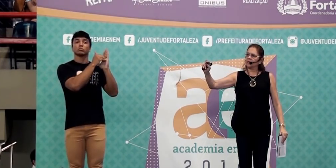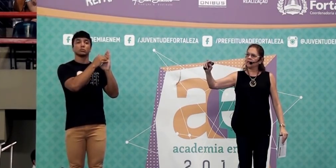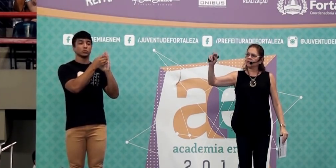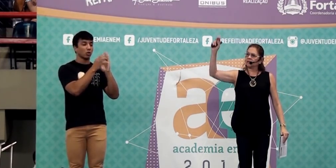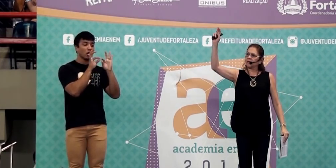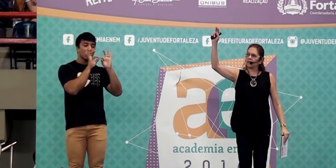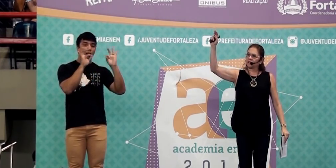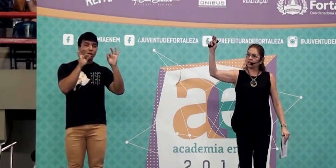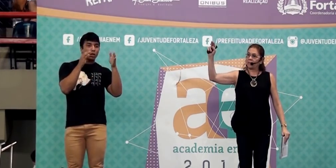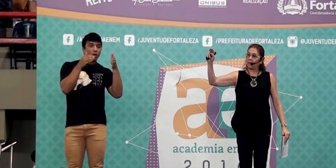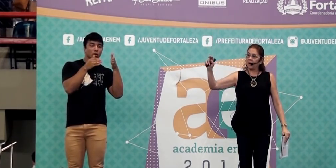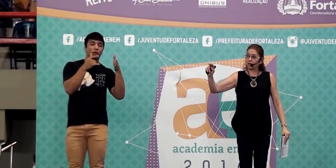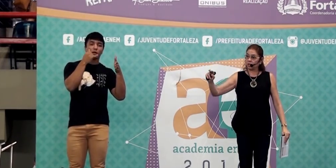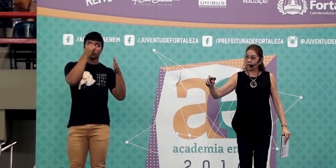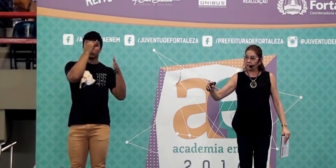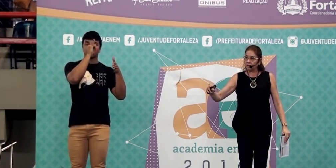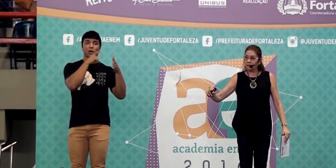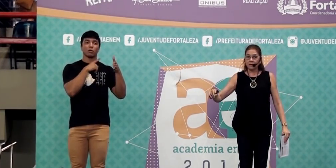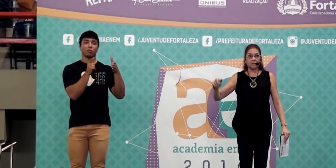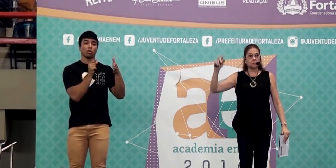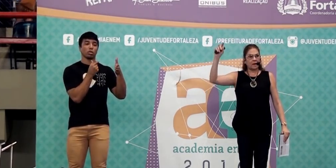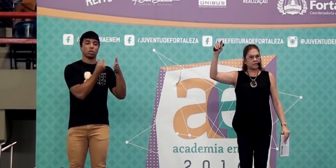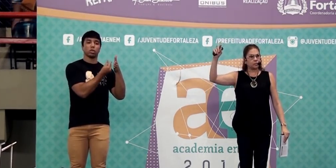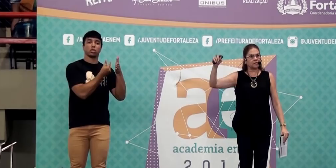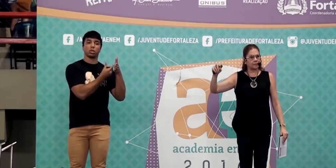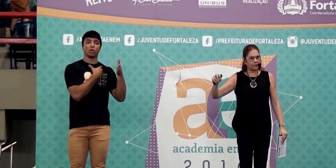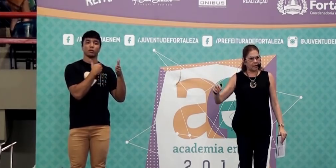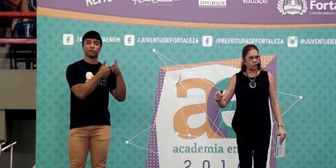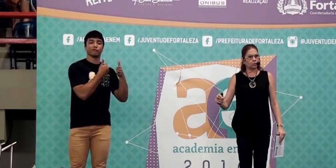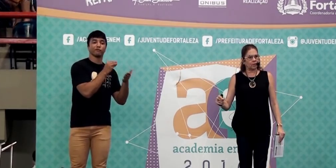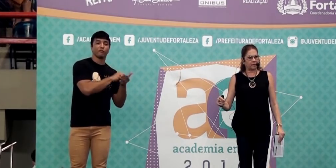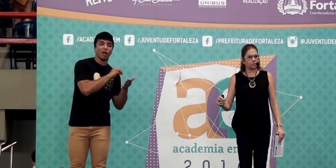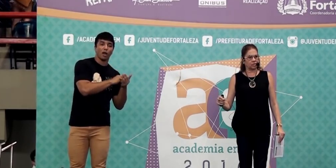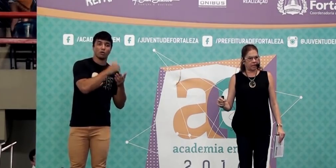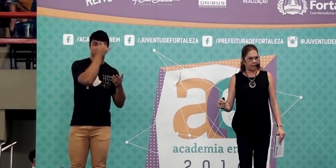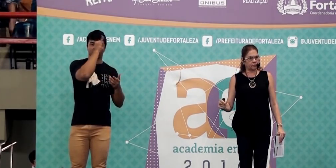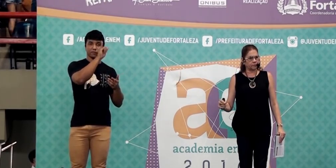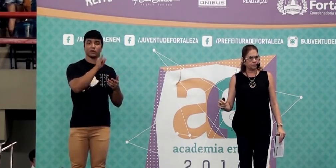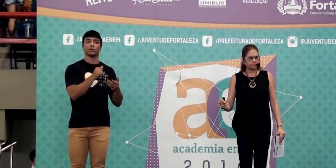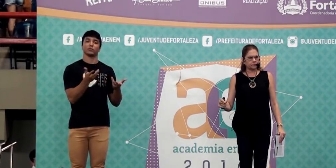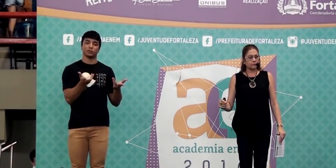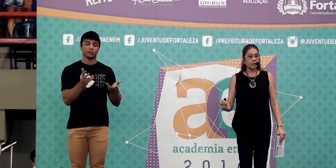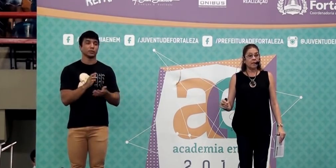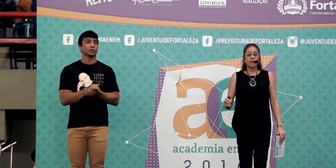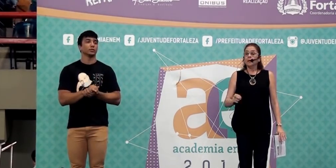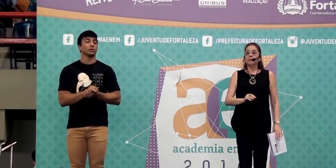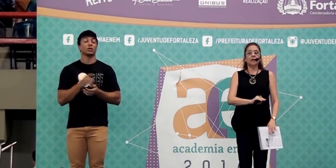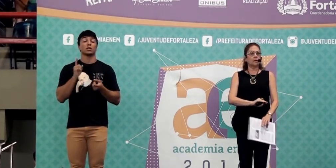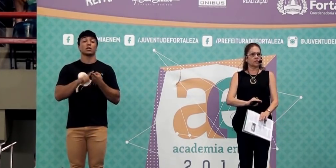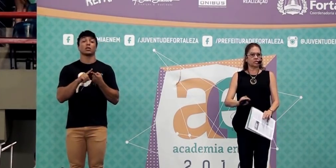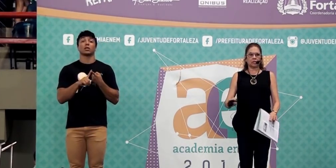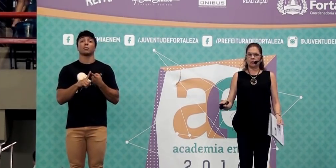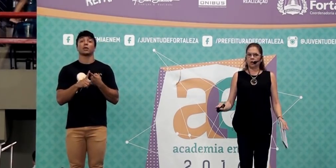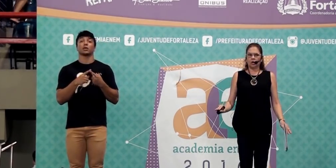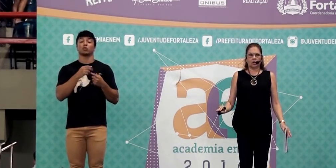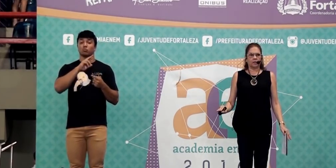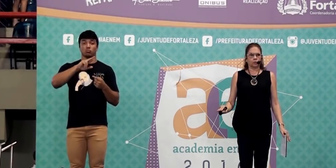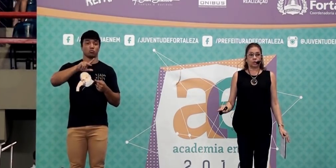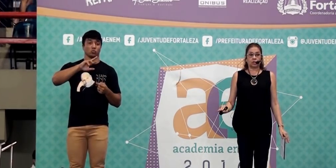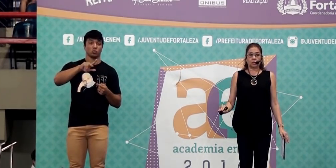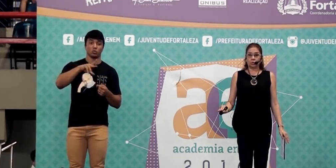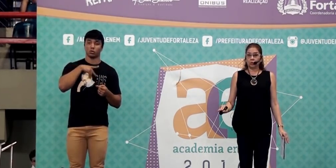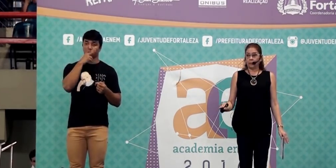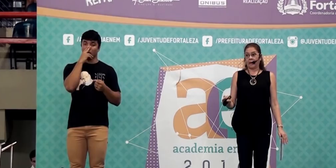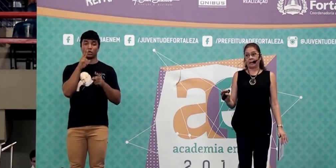da linha, sem deixar margens, espaços em branco do lado direito. Não estão